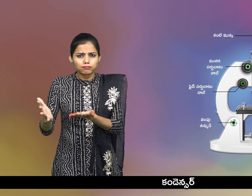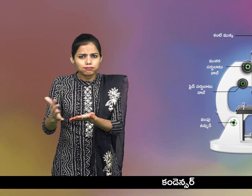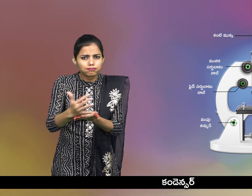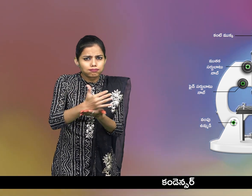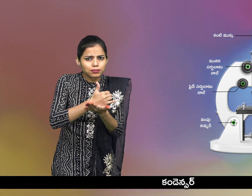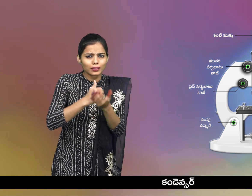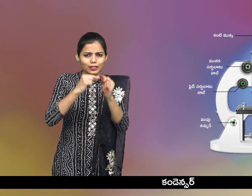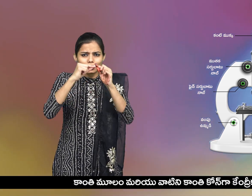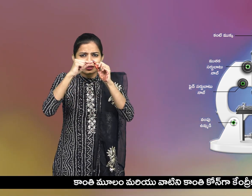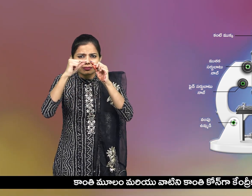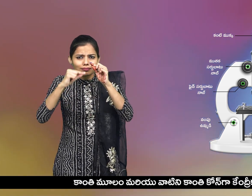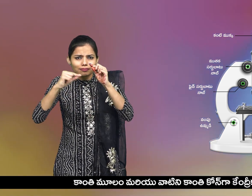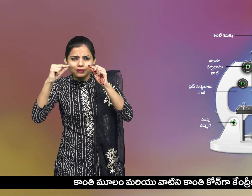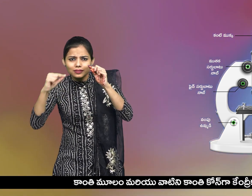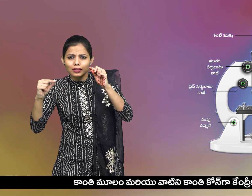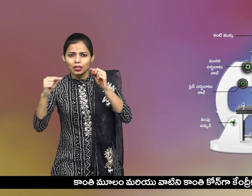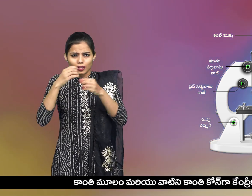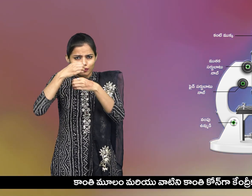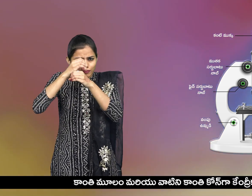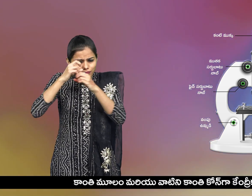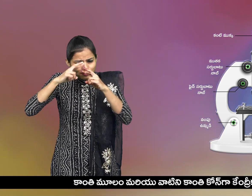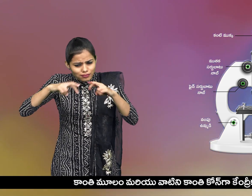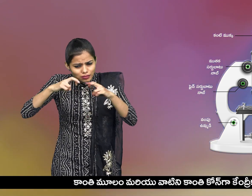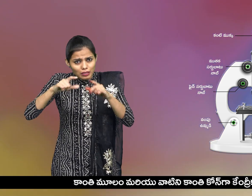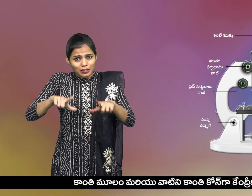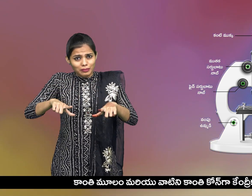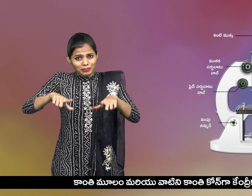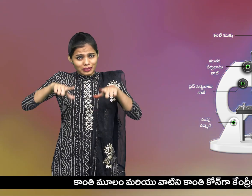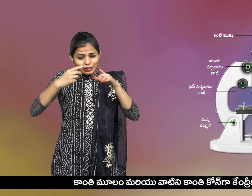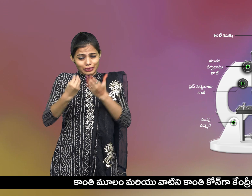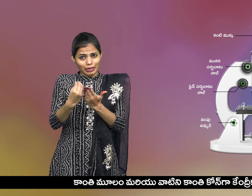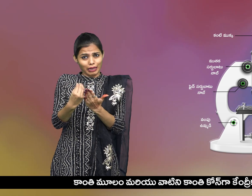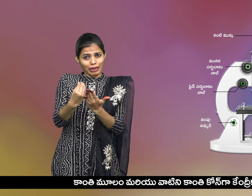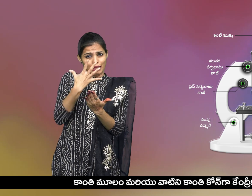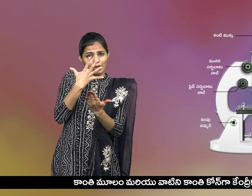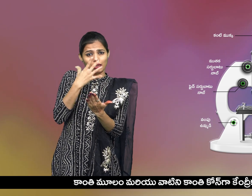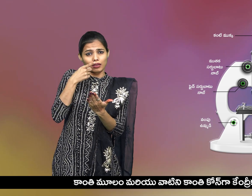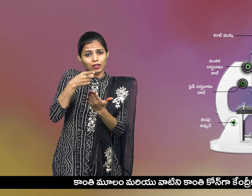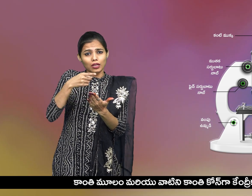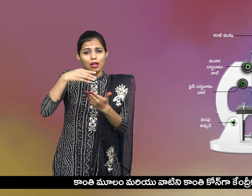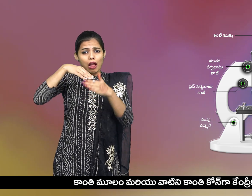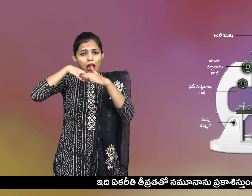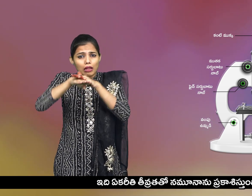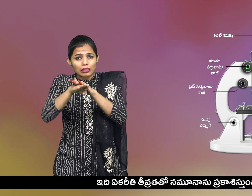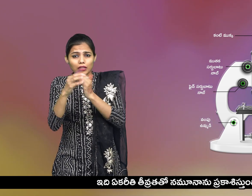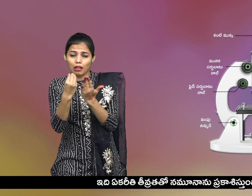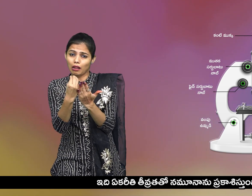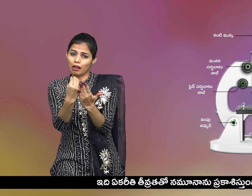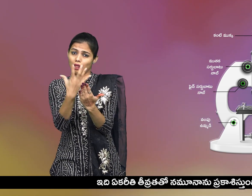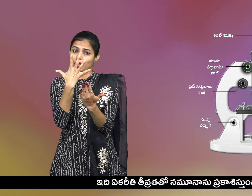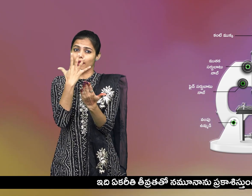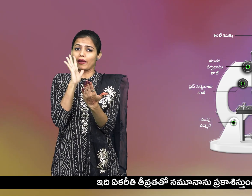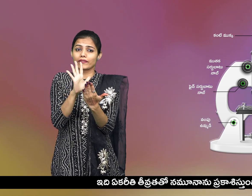కండెన్సర్ కాంతి మూలం మరియు వాటిని కాంతి కోన్గా కేంద్రీకరించండి. ఇది ఏకరీతి